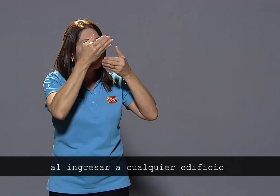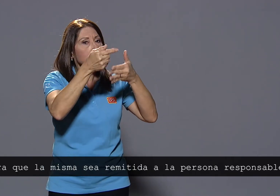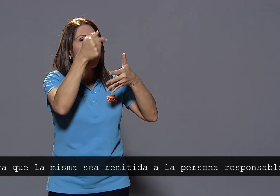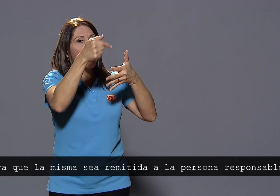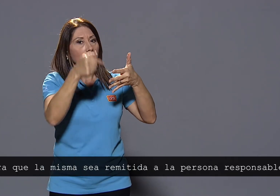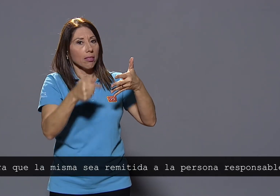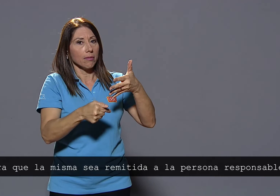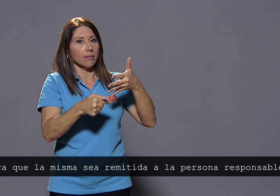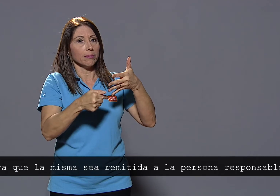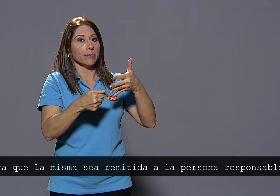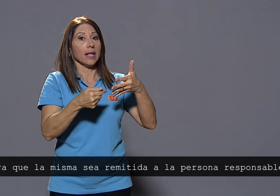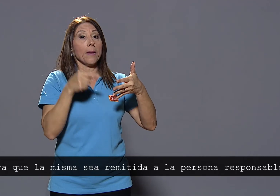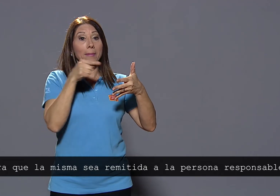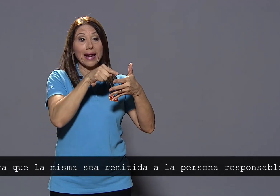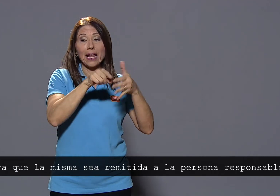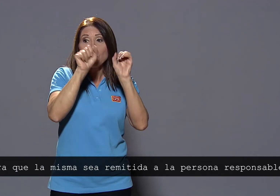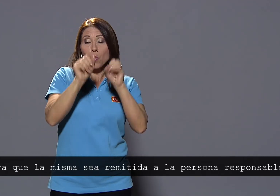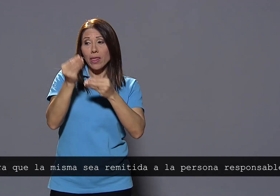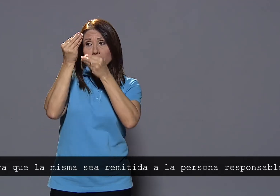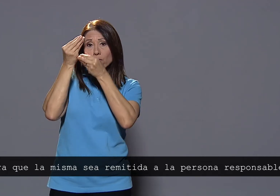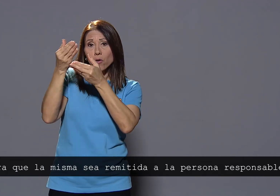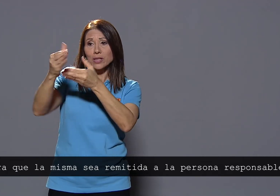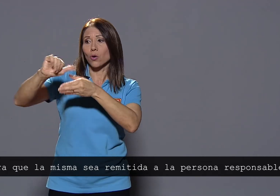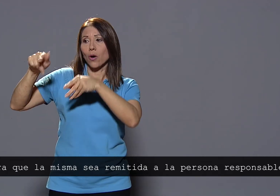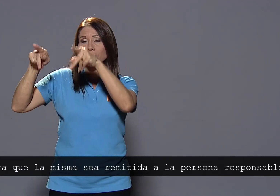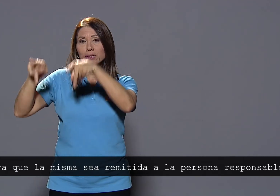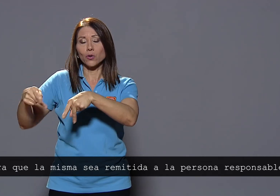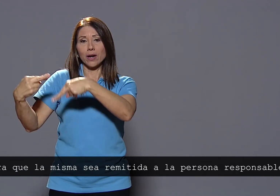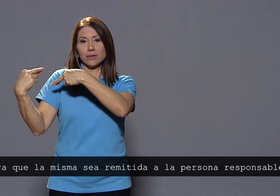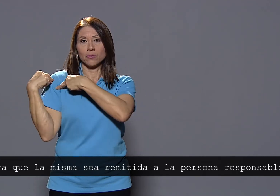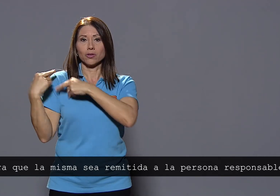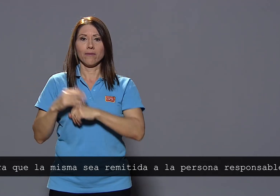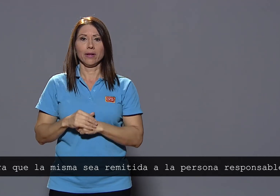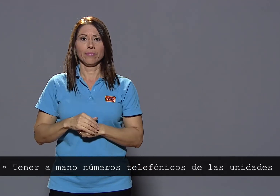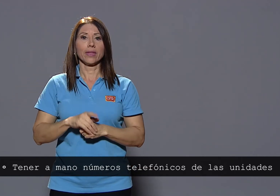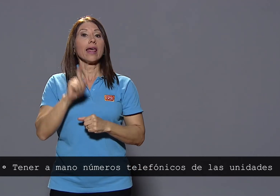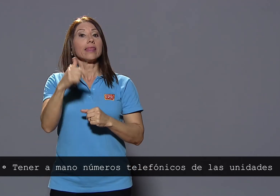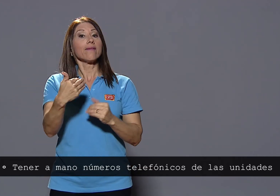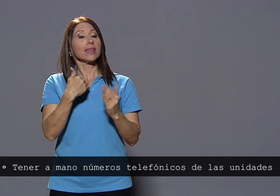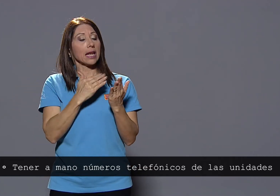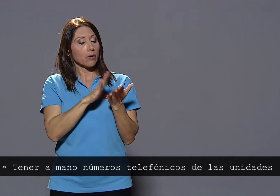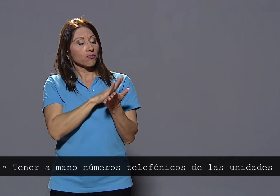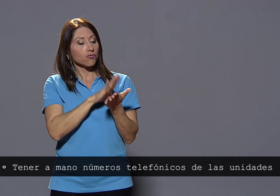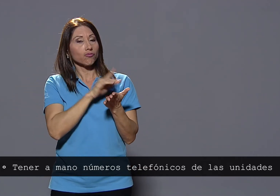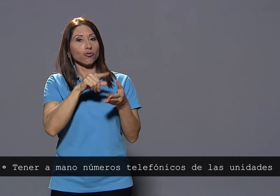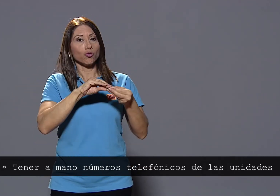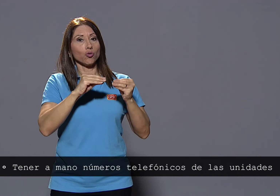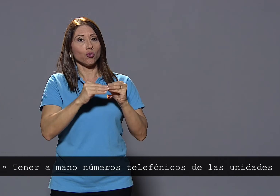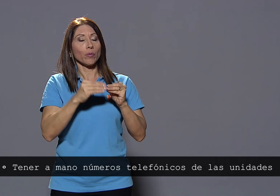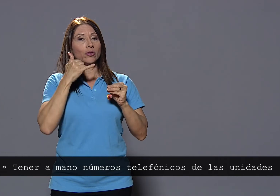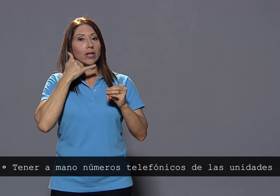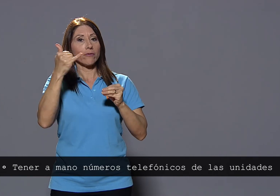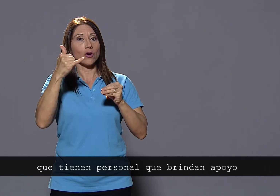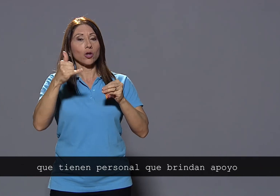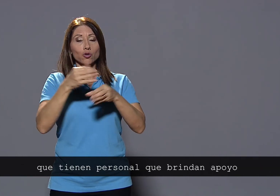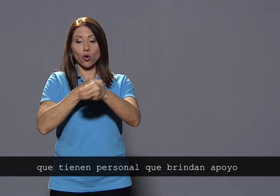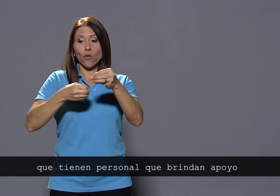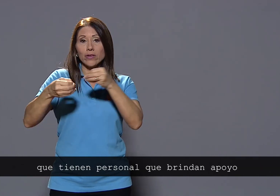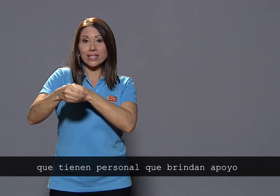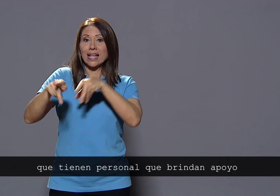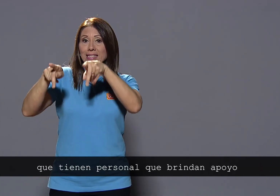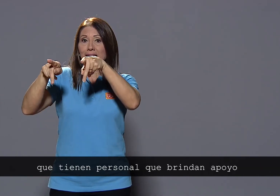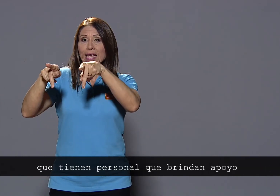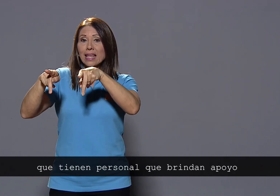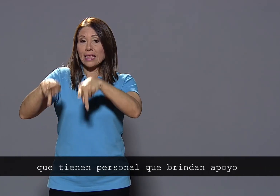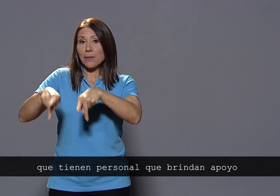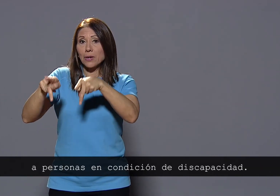edificio para que la misma sea remitida a la persona responsable. Tener a mano números telefónicos de las unidades que tienen